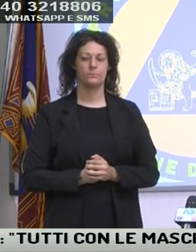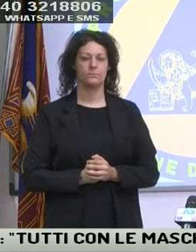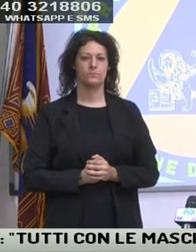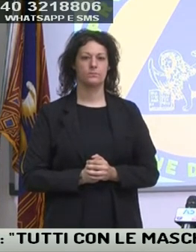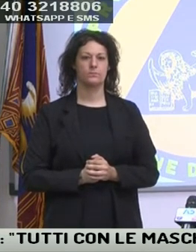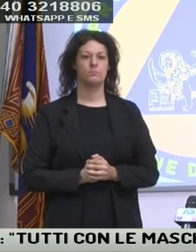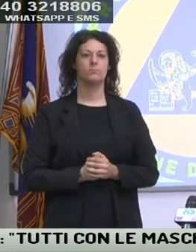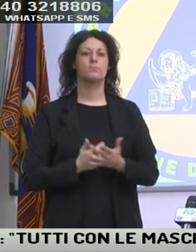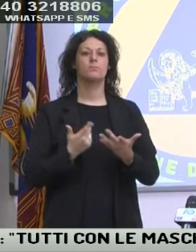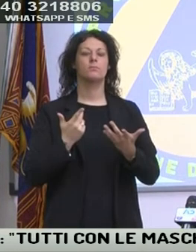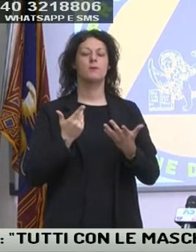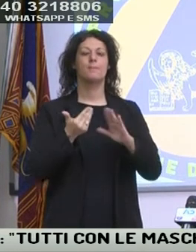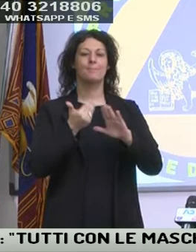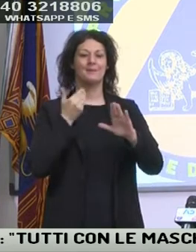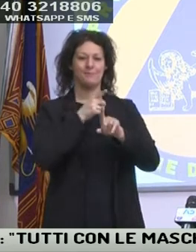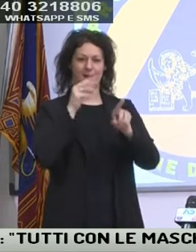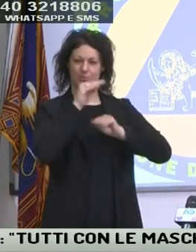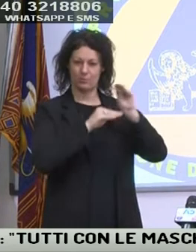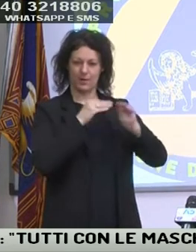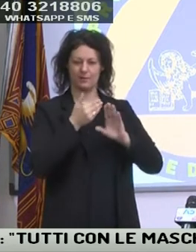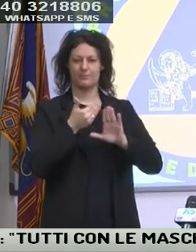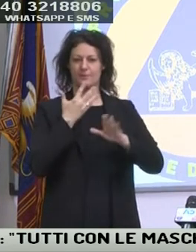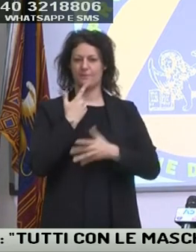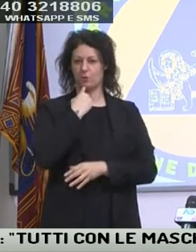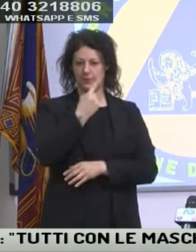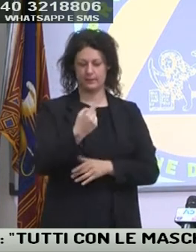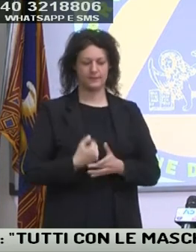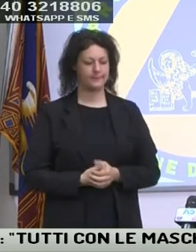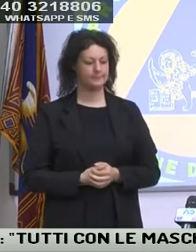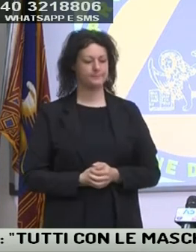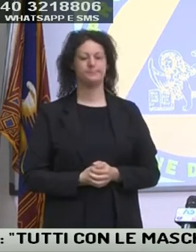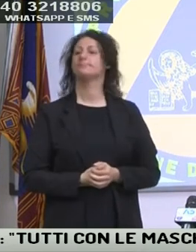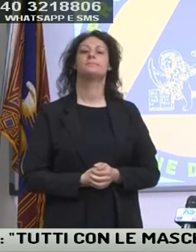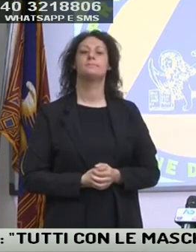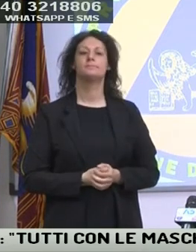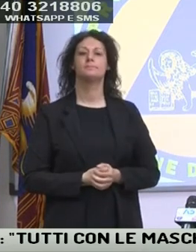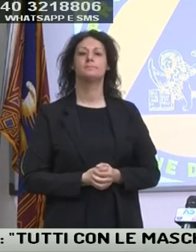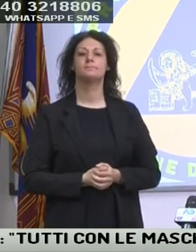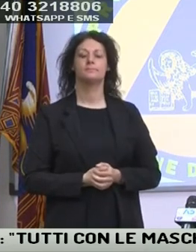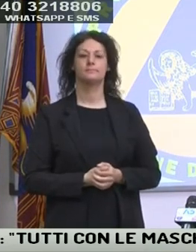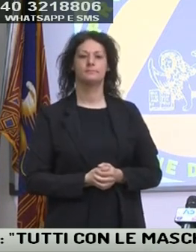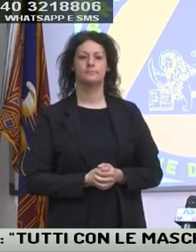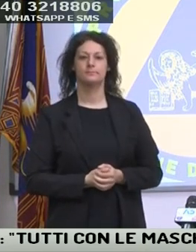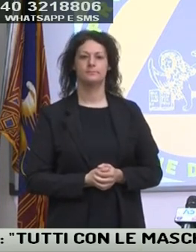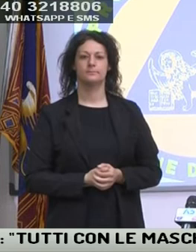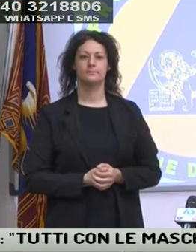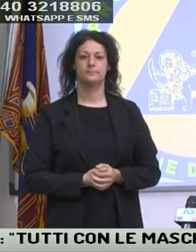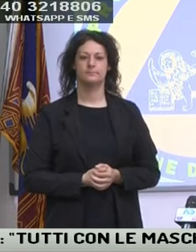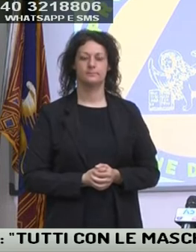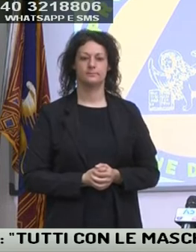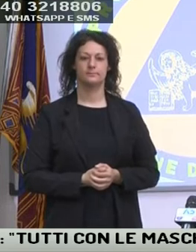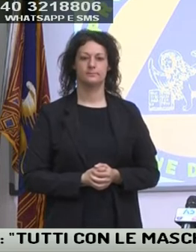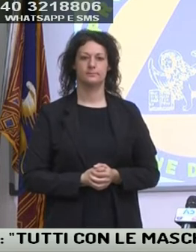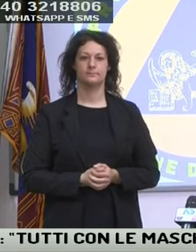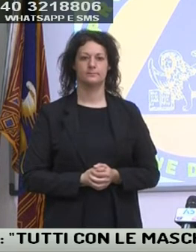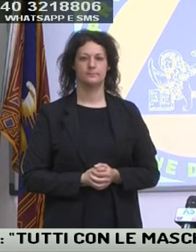e spazio alle domande, vi ricordo, guardate, un paio di cose ve le volevo